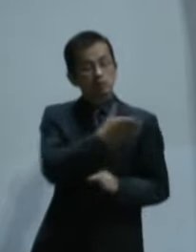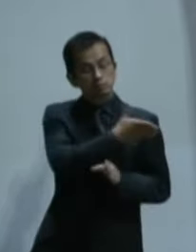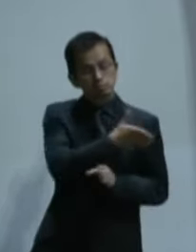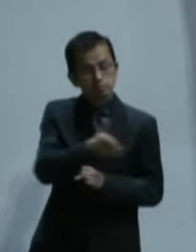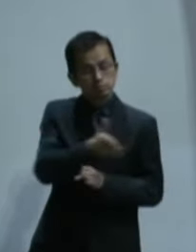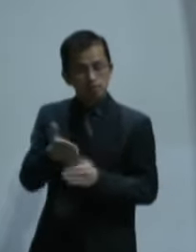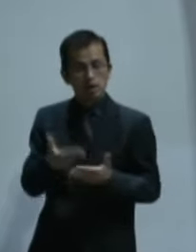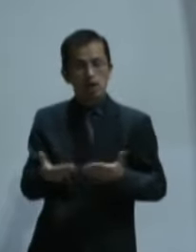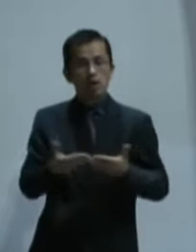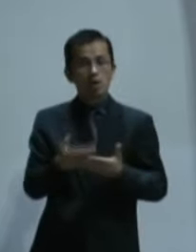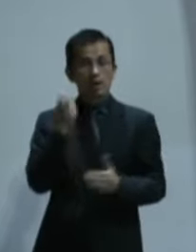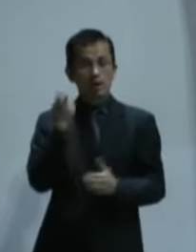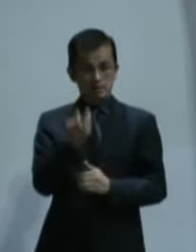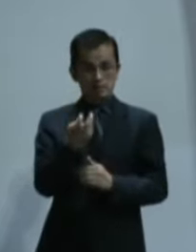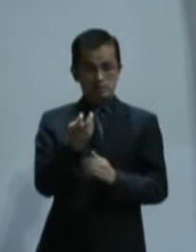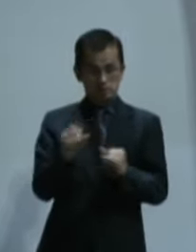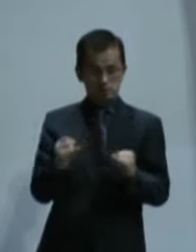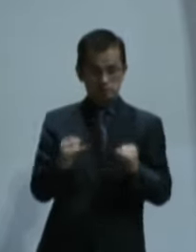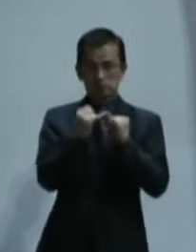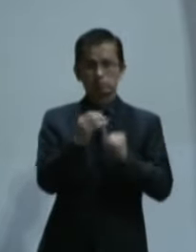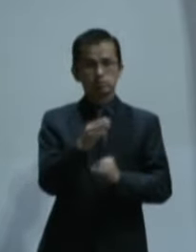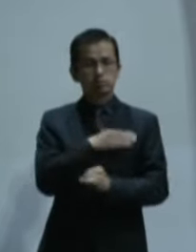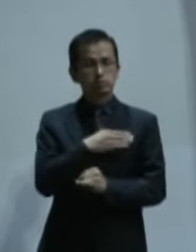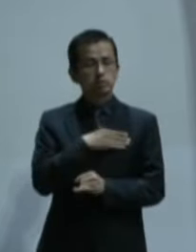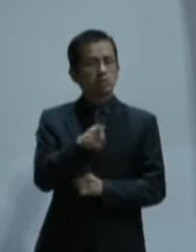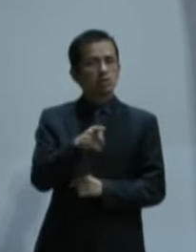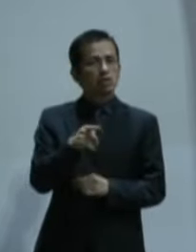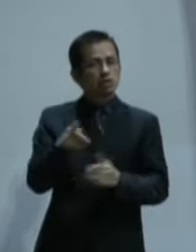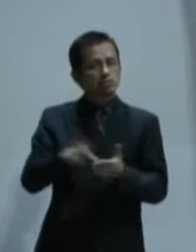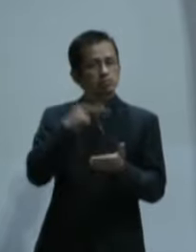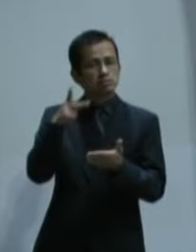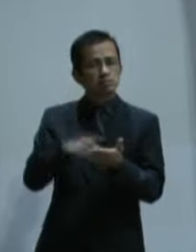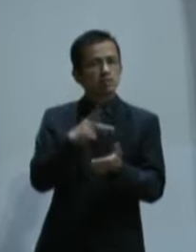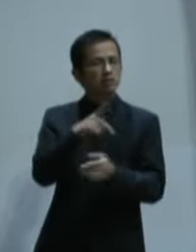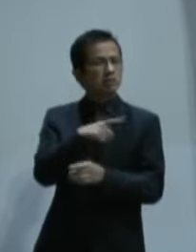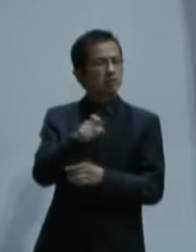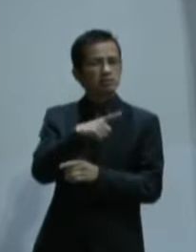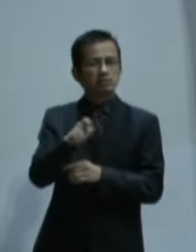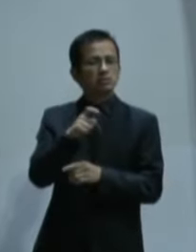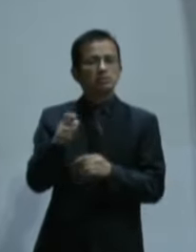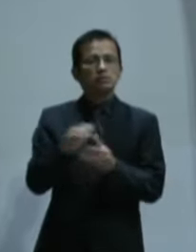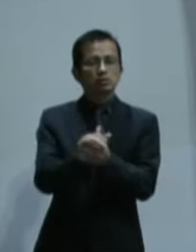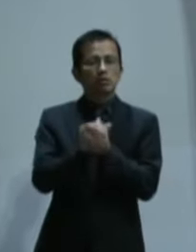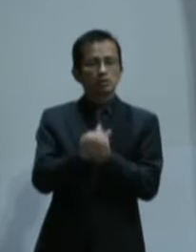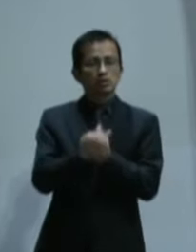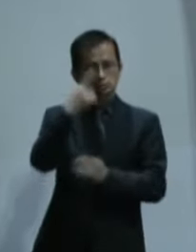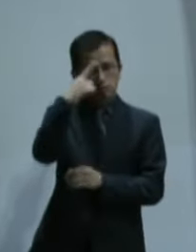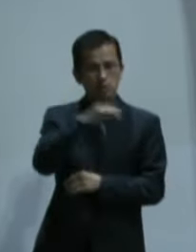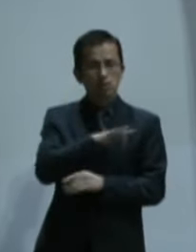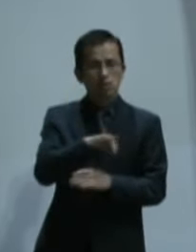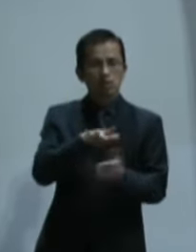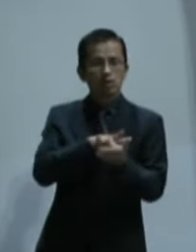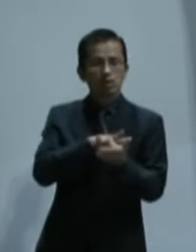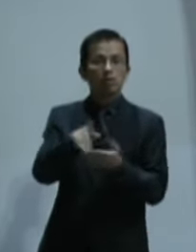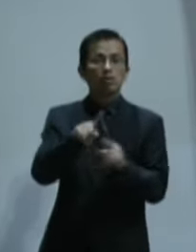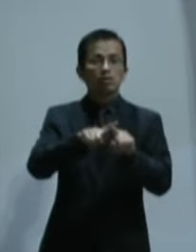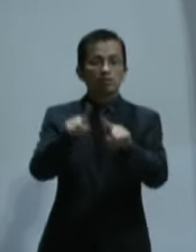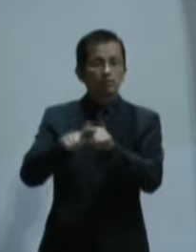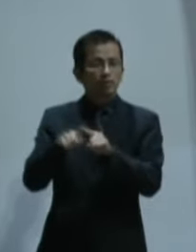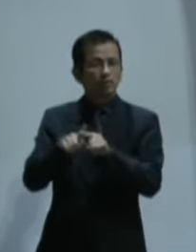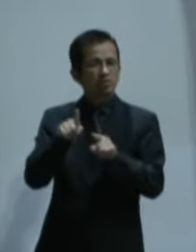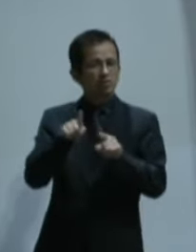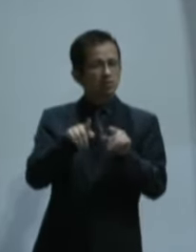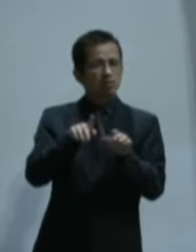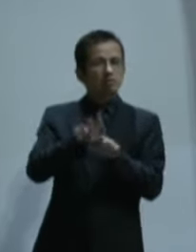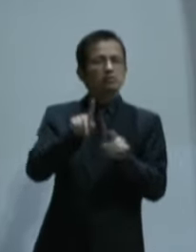esta loable institución ha realizado cientos de sorteos Para apoyar obras de beneficio social en el